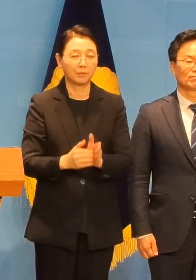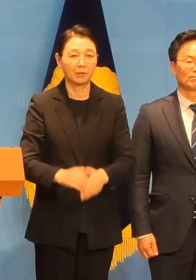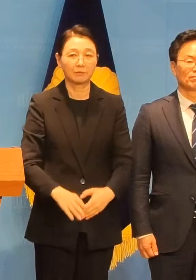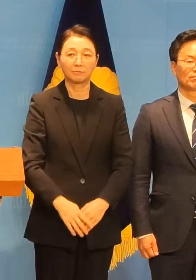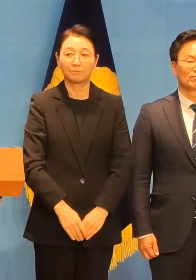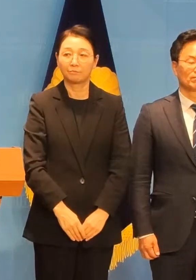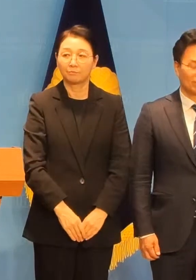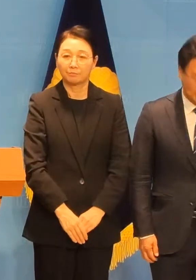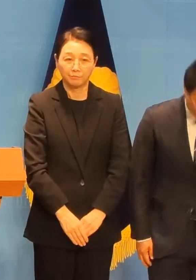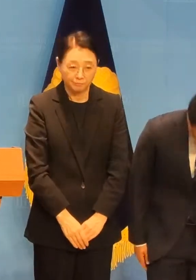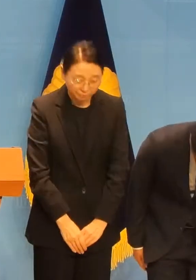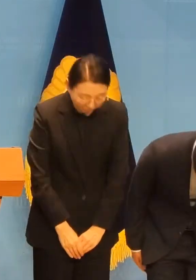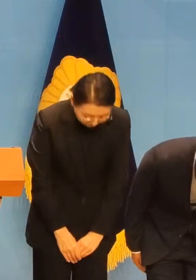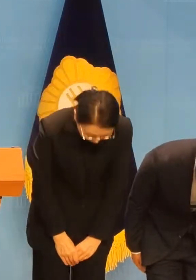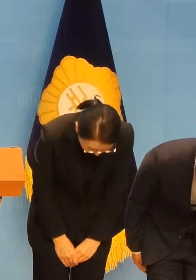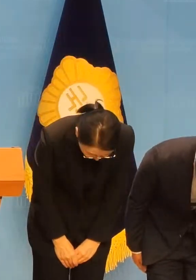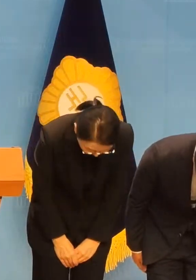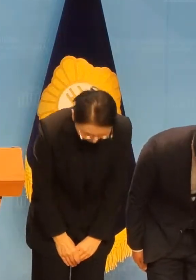자료 인사.